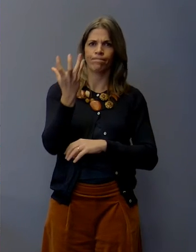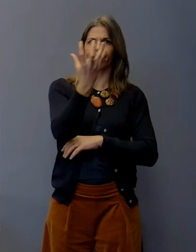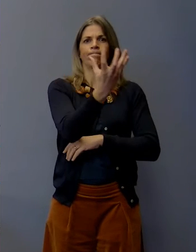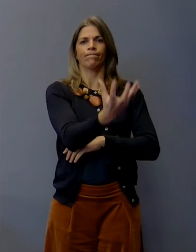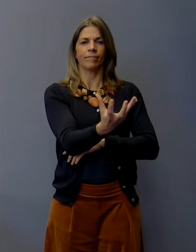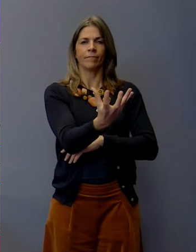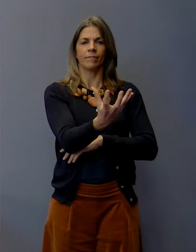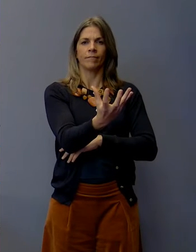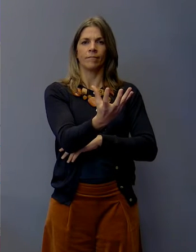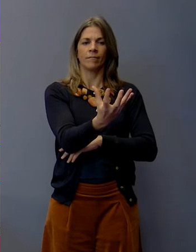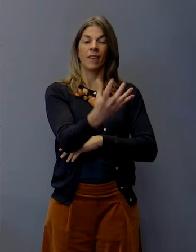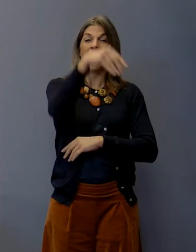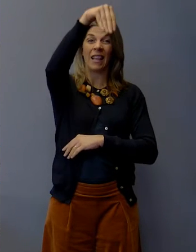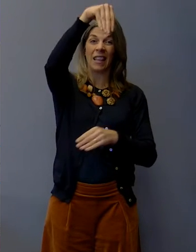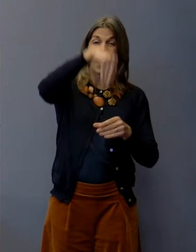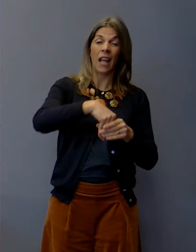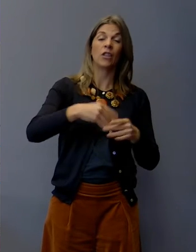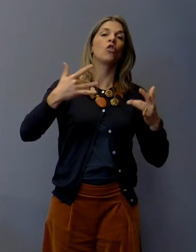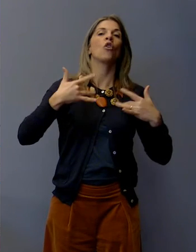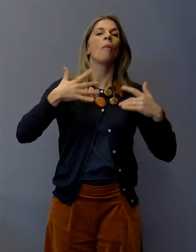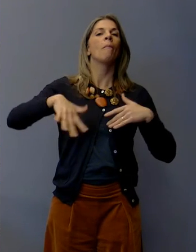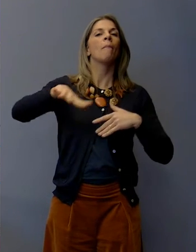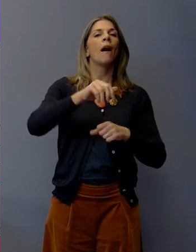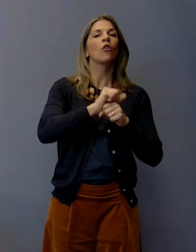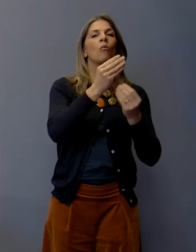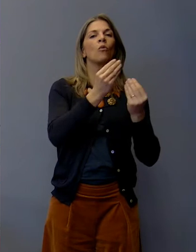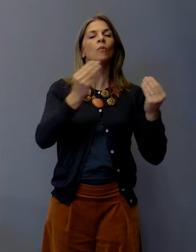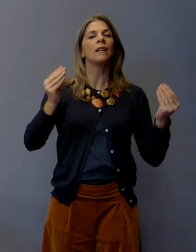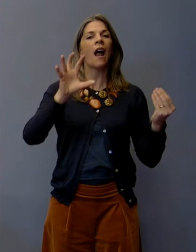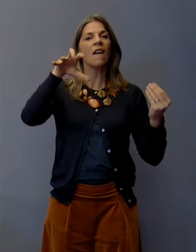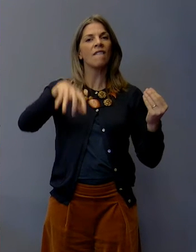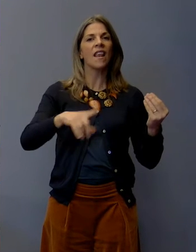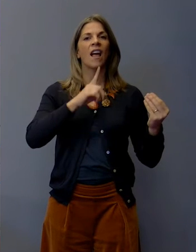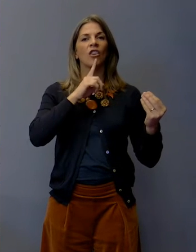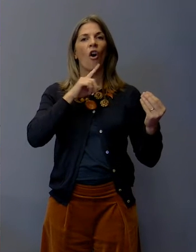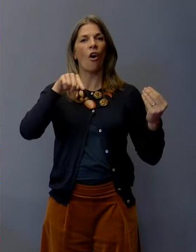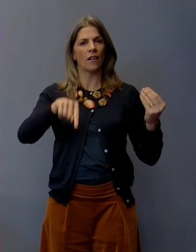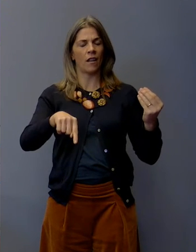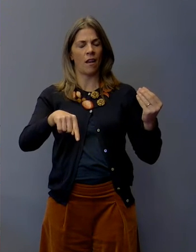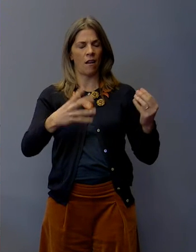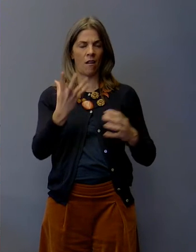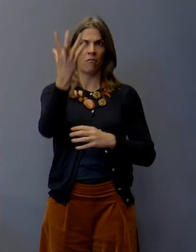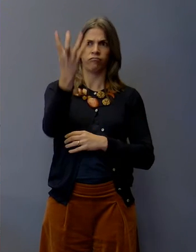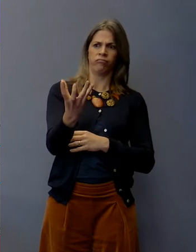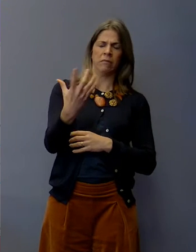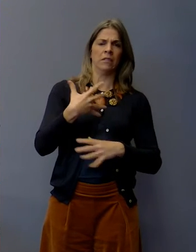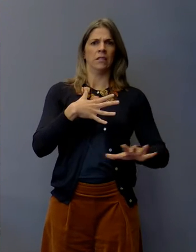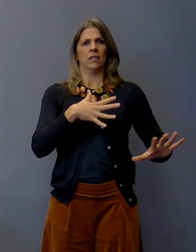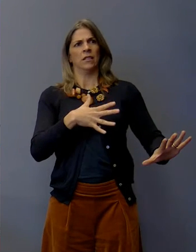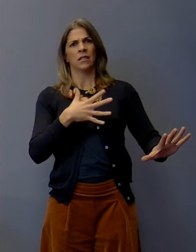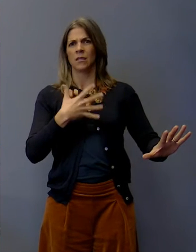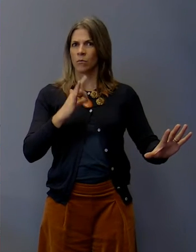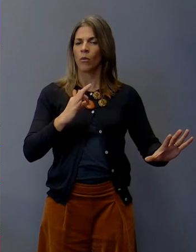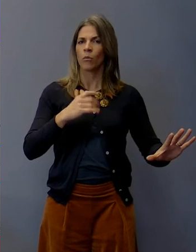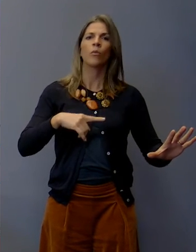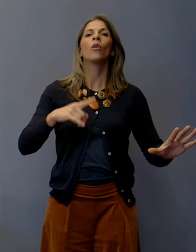del parco monumentale storico della villa doria anche qua ritenuti da me sigle perché riguarda la città metropolitana certo